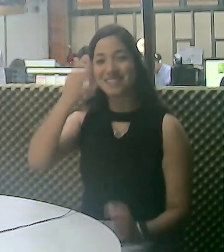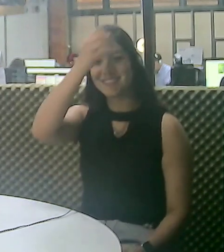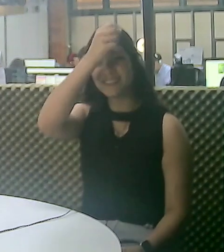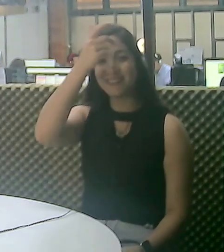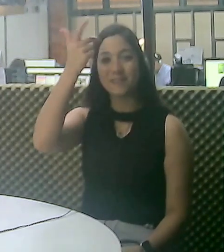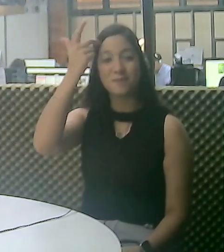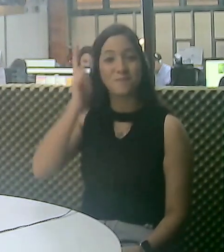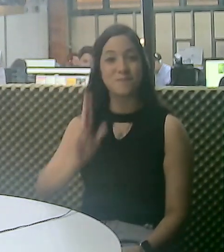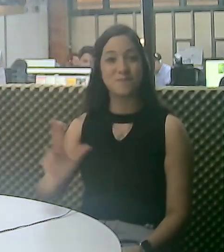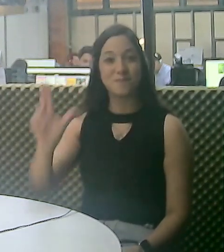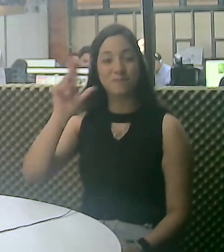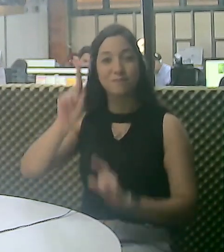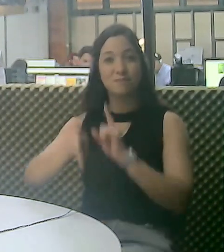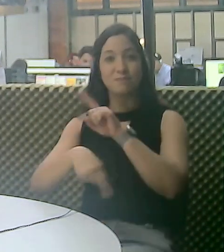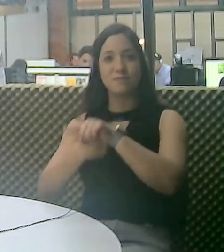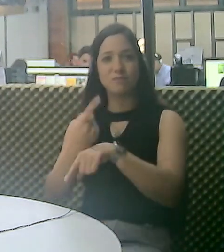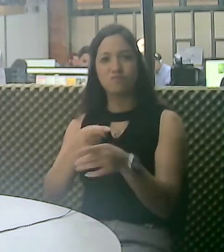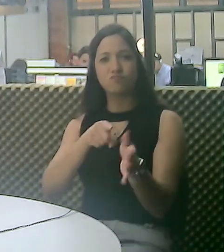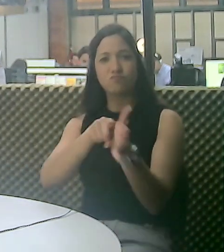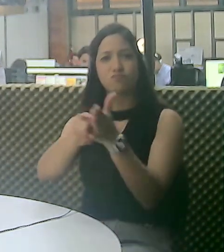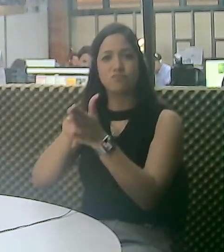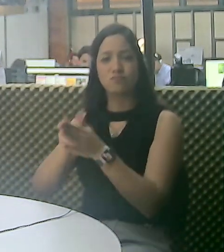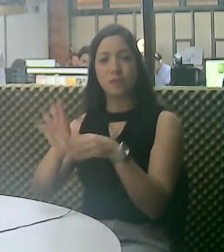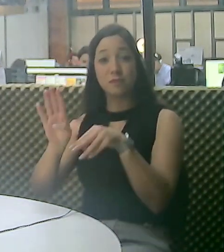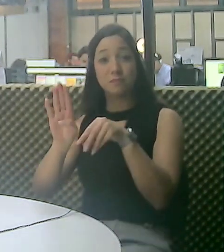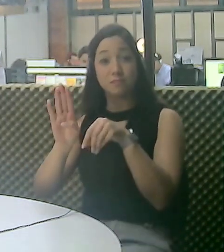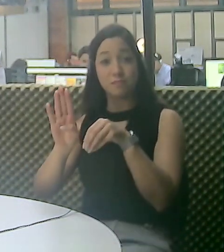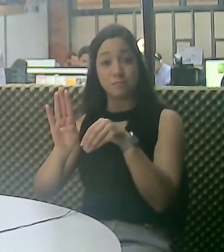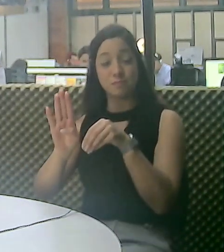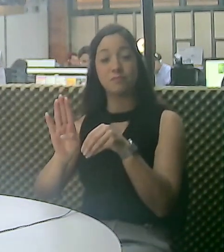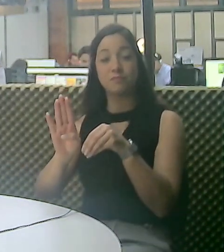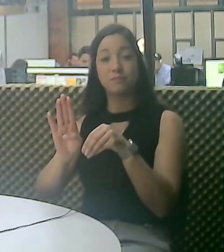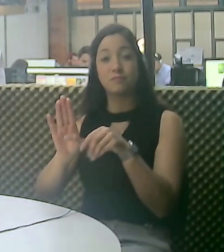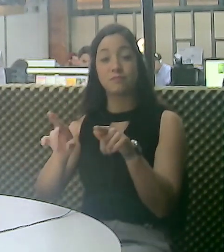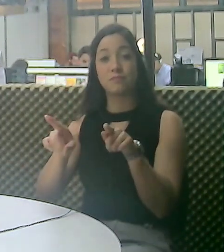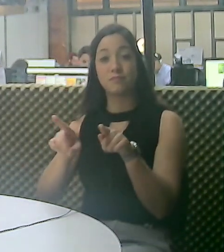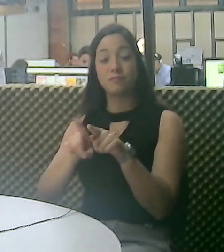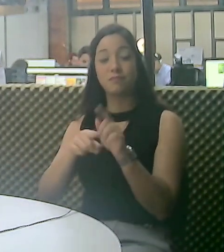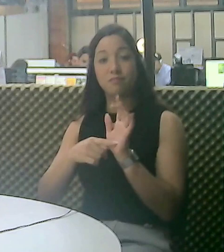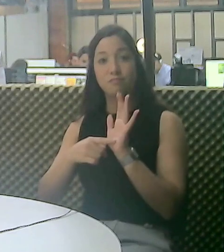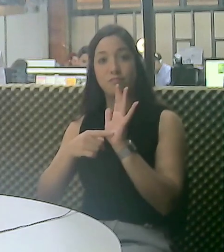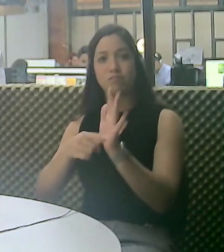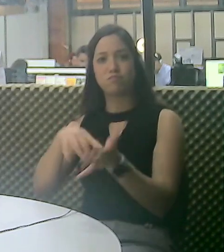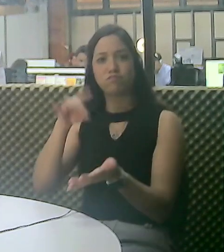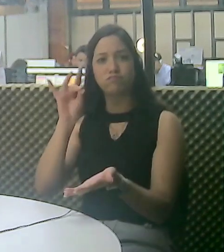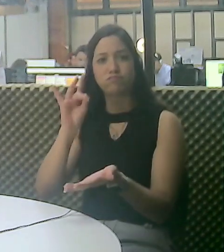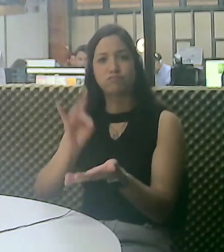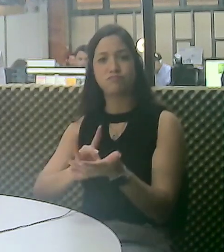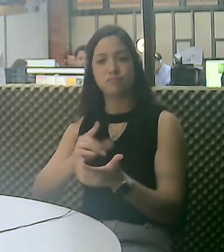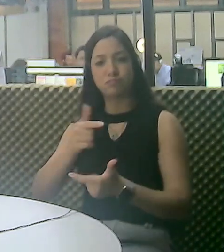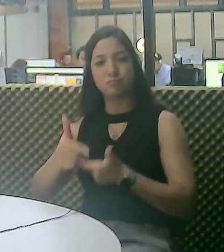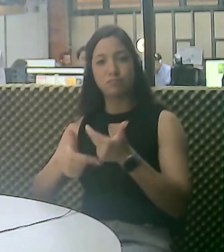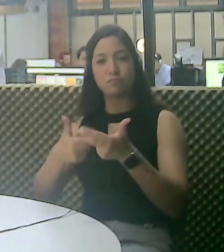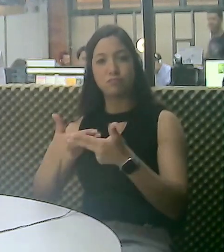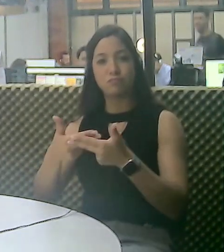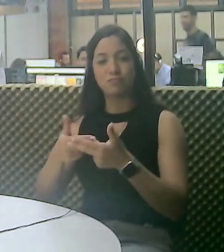Prefeitura de Uberlândia avança no estudo sobre pó de basalto e comprova eficiência produtiva.